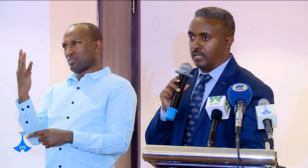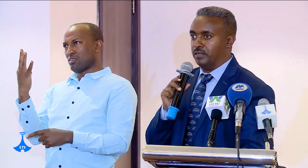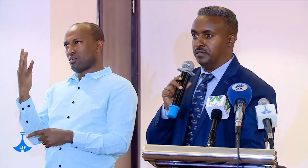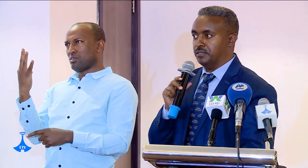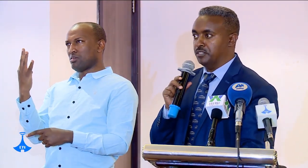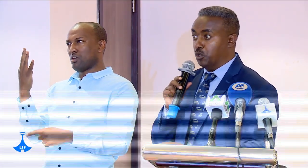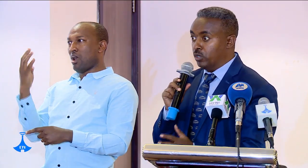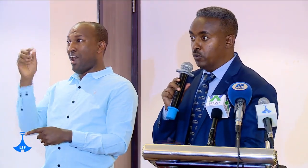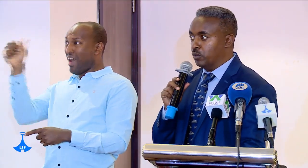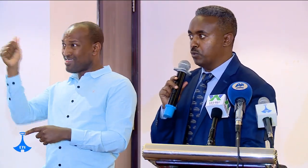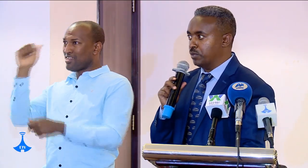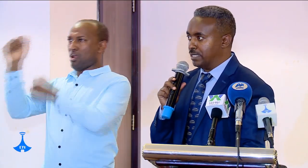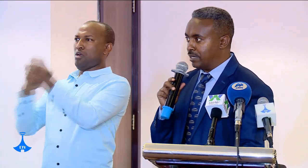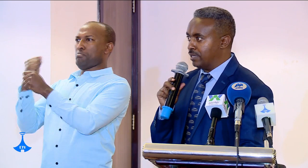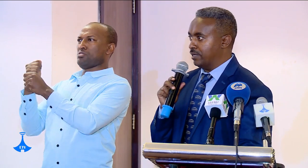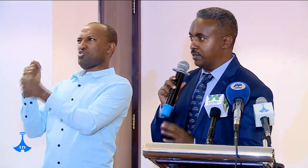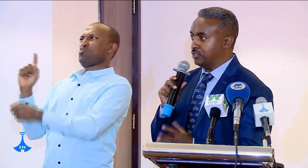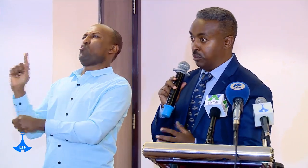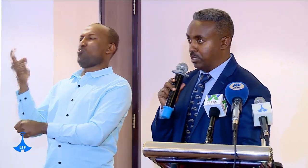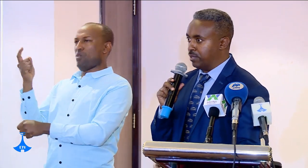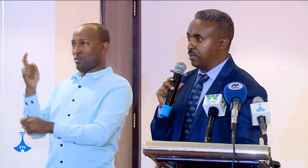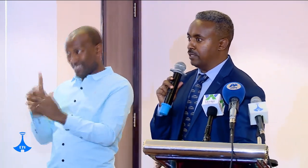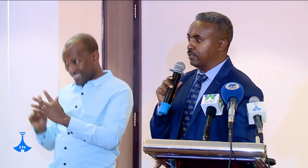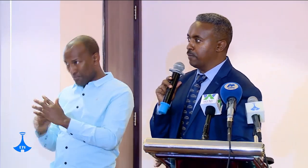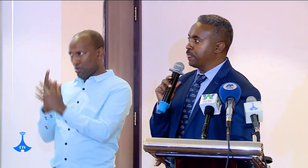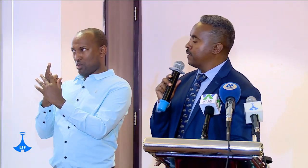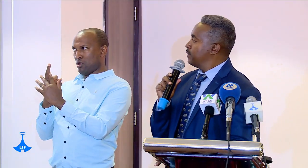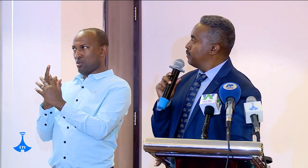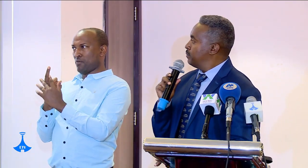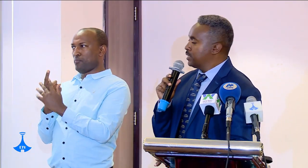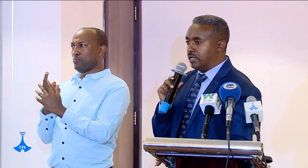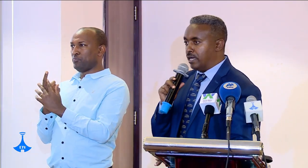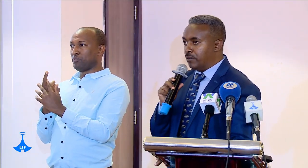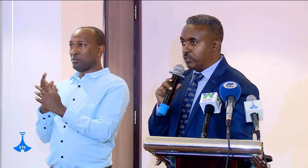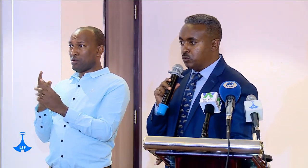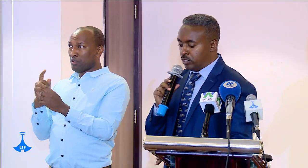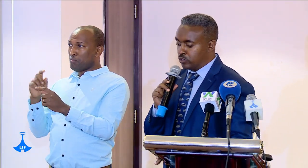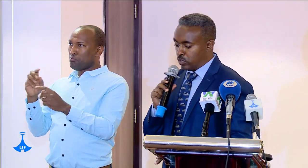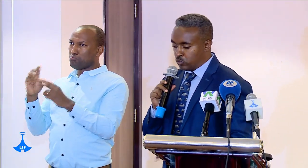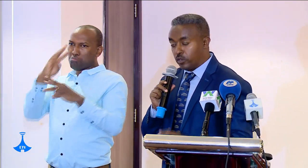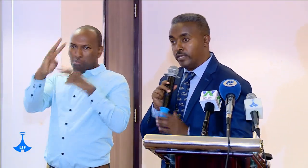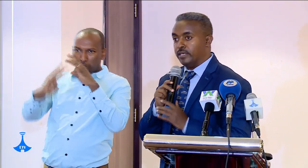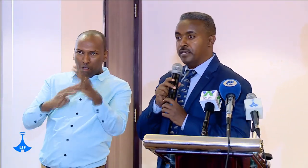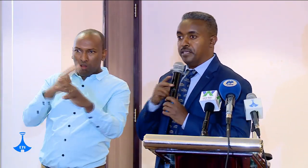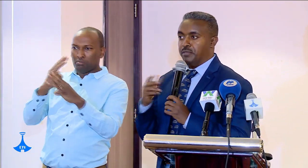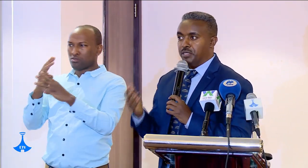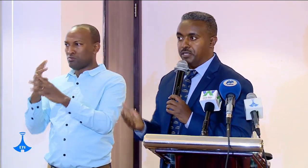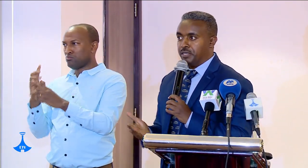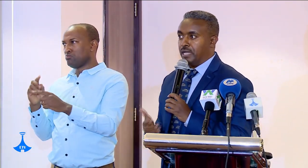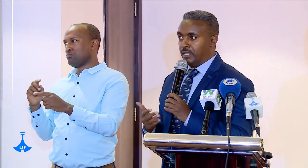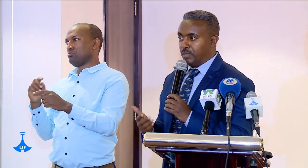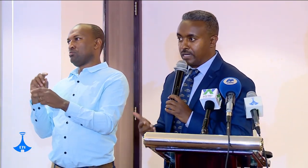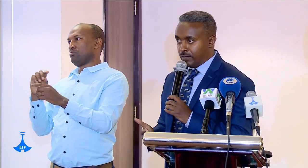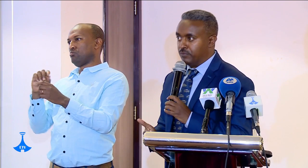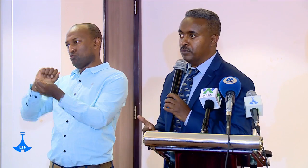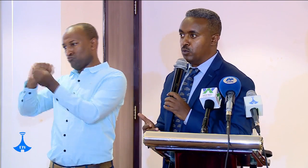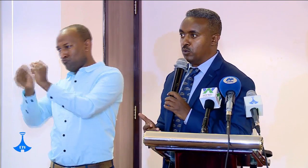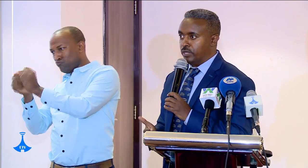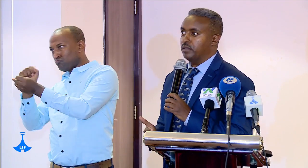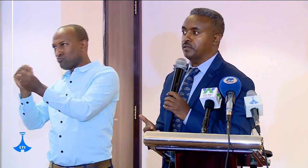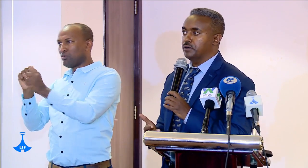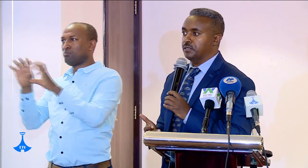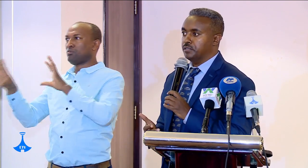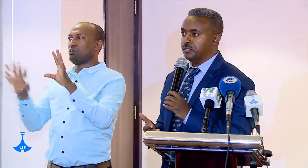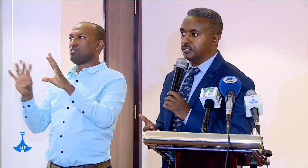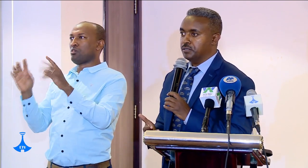ዓመታት ሆኖታል የሆነው ከተጀመረ ማለት ነው። በየዓለማቱ እየተዟዟረ የሚደረግ ዓለም አቀፍ